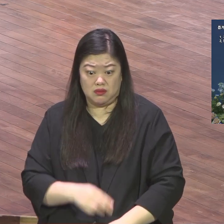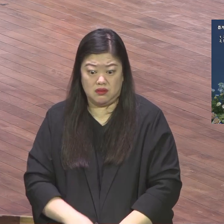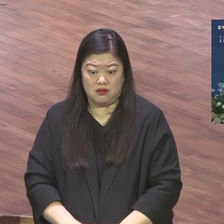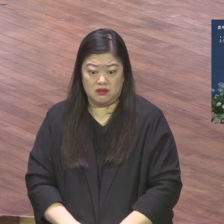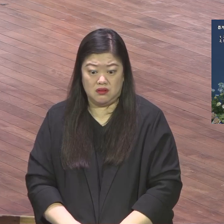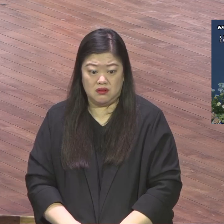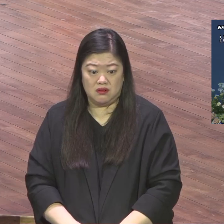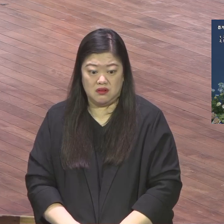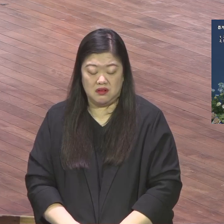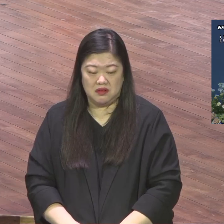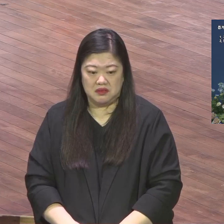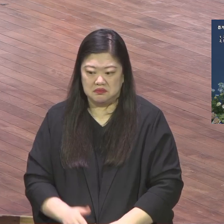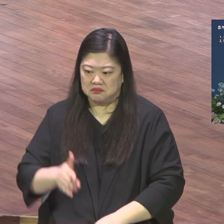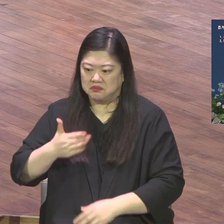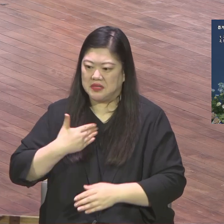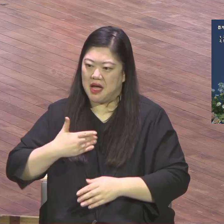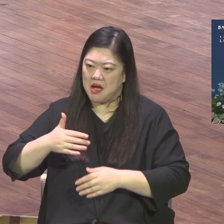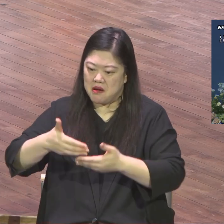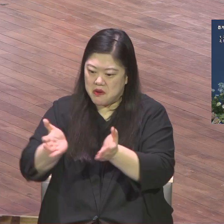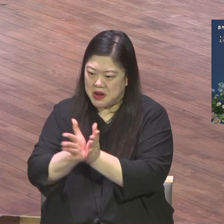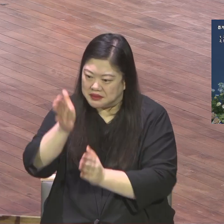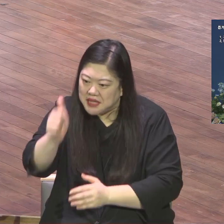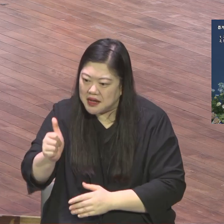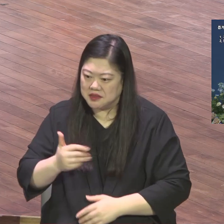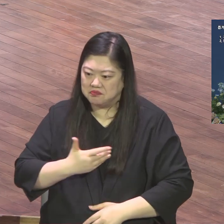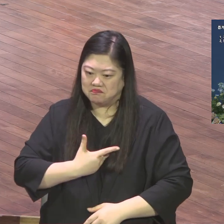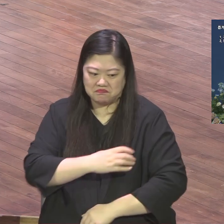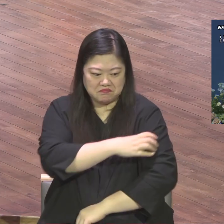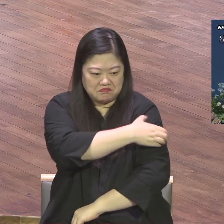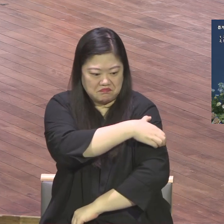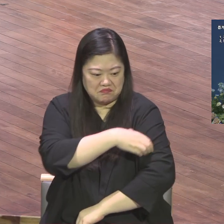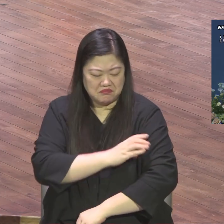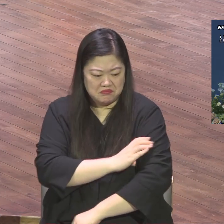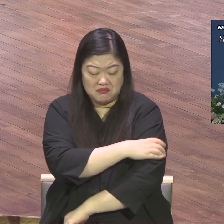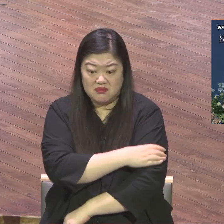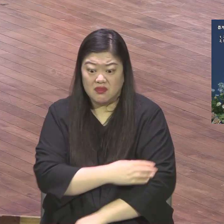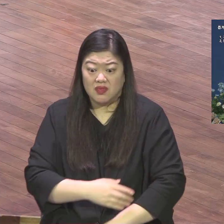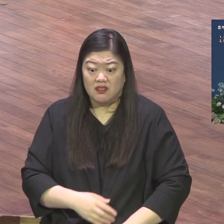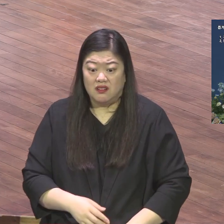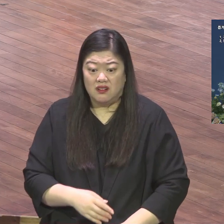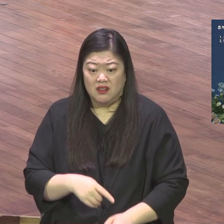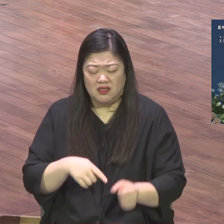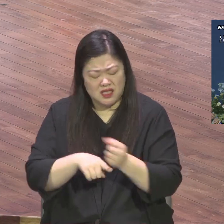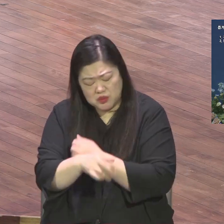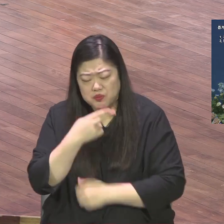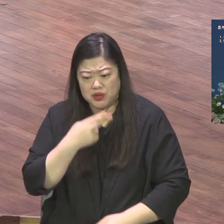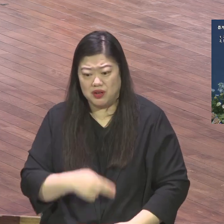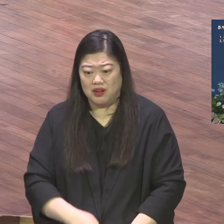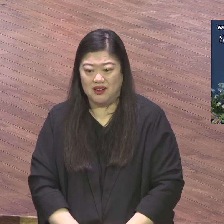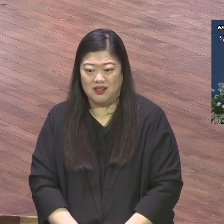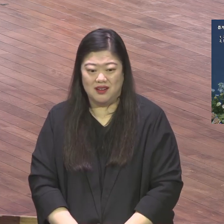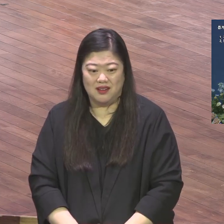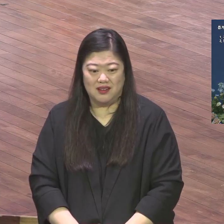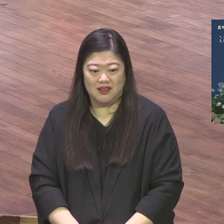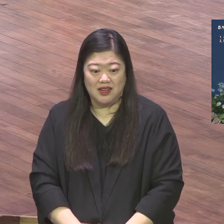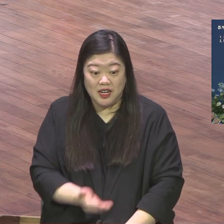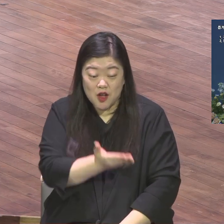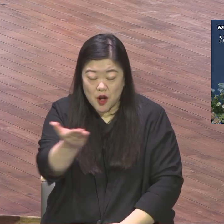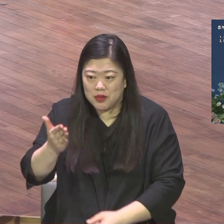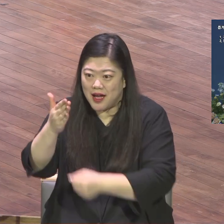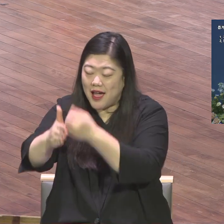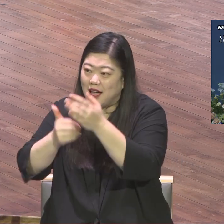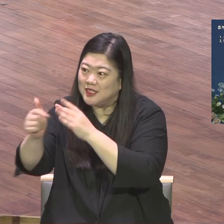영적으로 언약적 도전하시기 바랍니다. 영계 모든 성도들 삶의 모든 밖길마다 우리가 보고 들은 건 말하지 않을 수